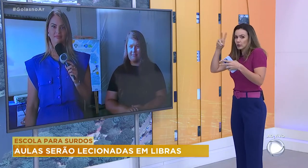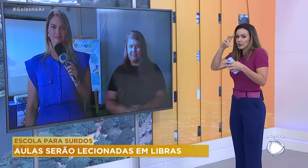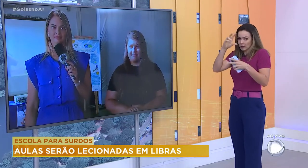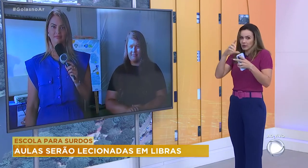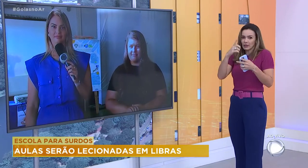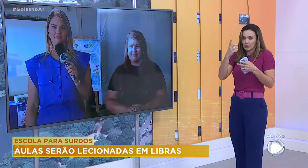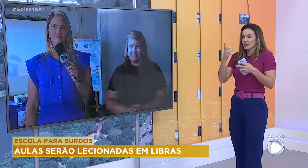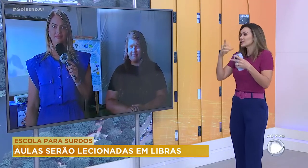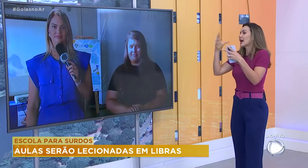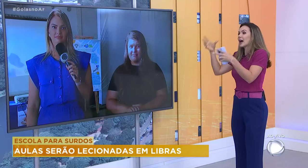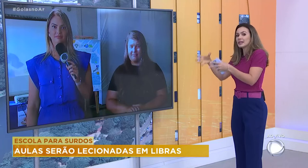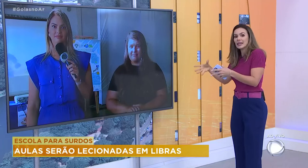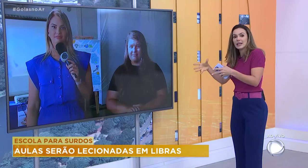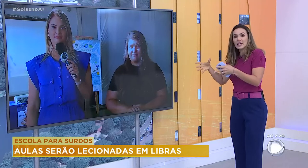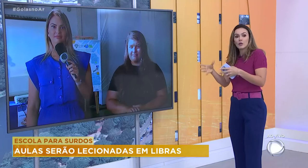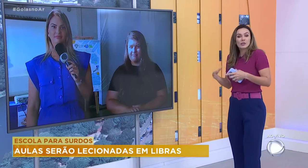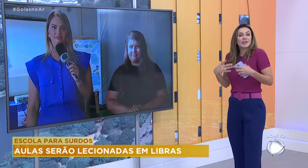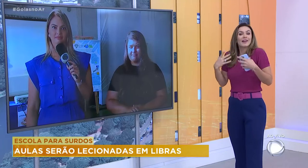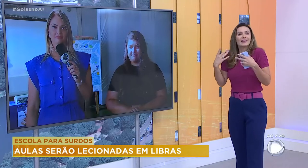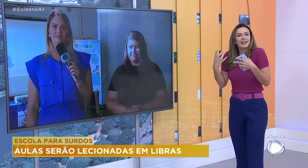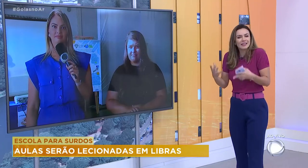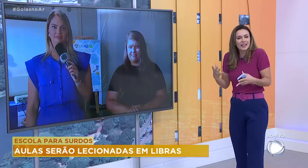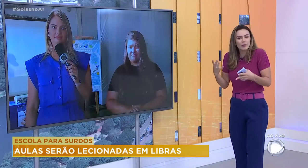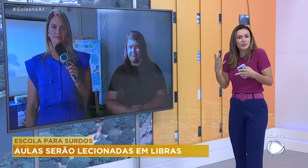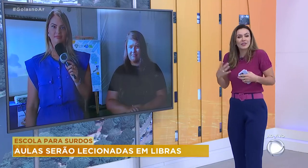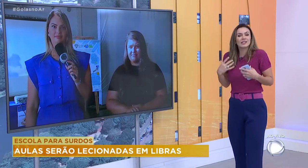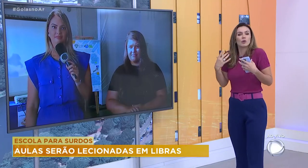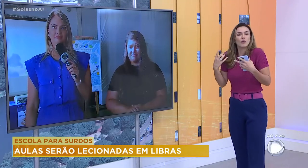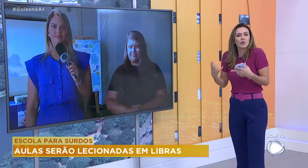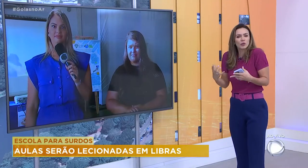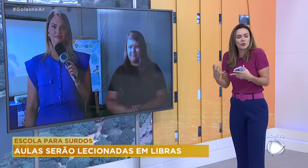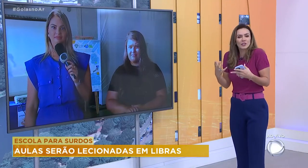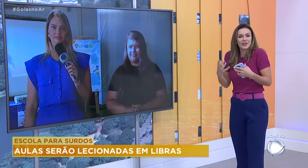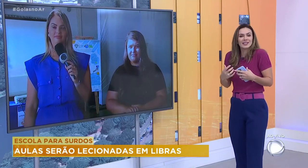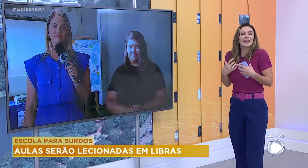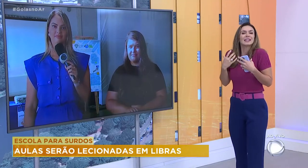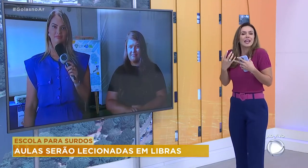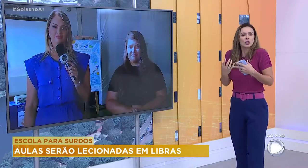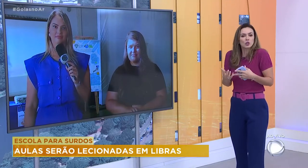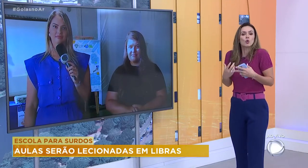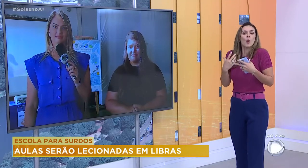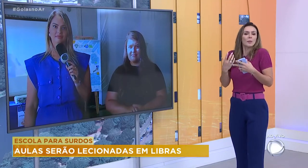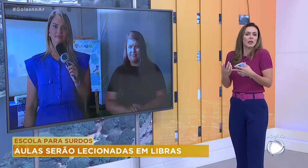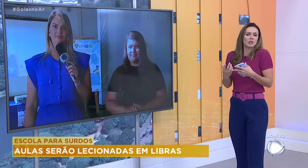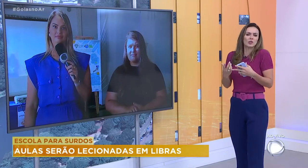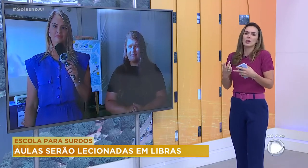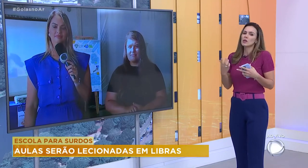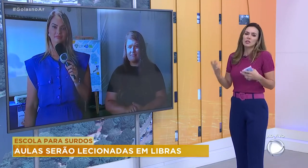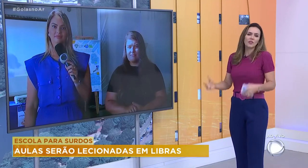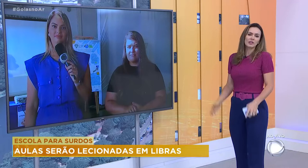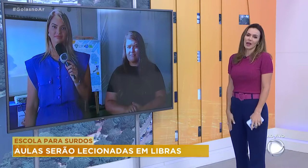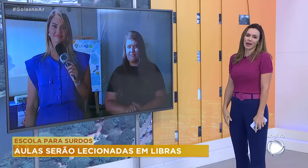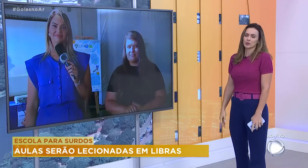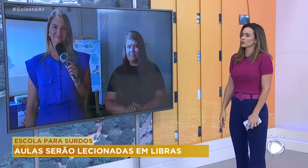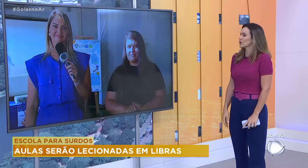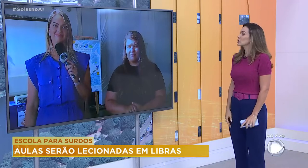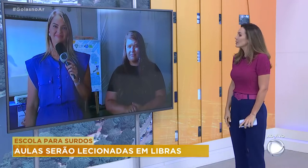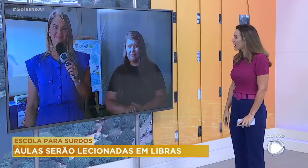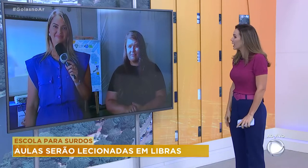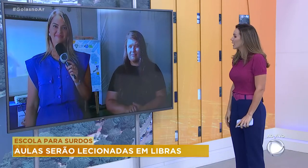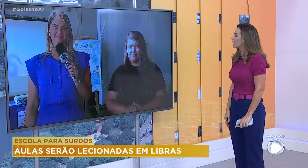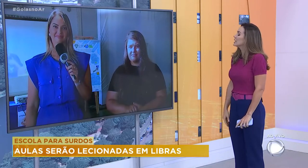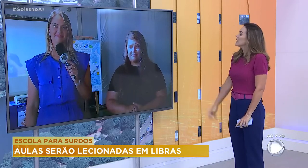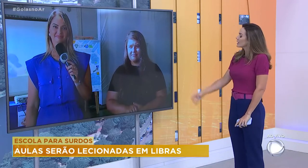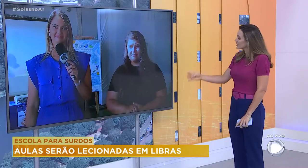falado ali, em Libras, né, ali você vai entender, você vai ser ouvido, você vai ser entendido, compreendido, isso é fantástico, gente,